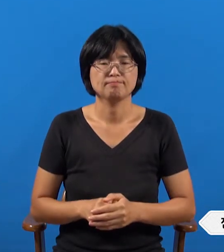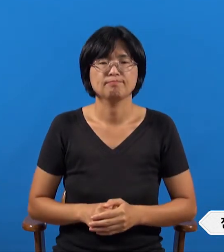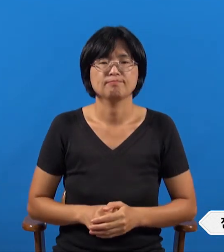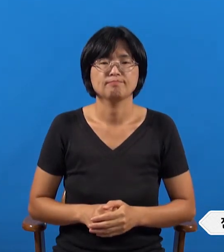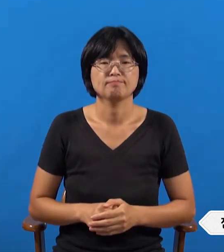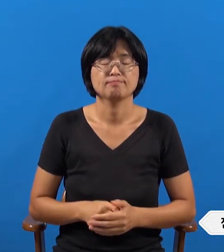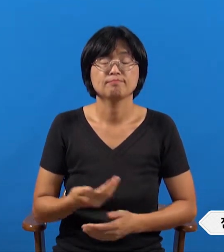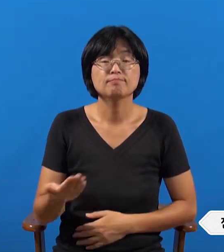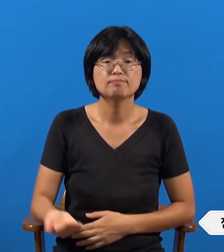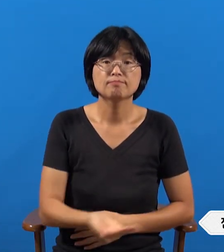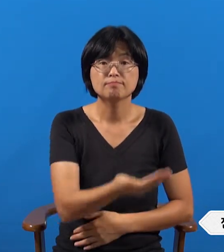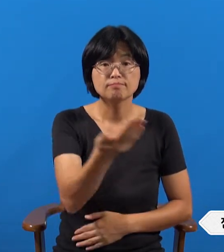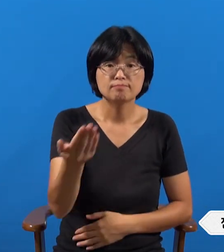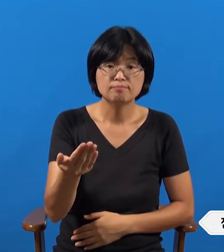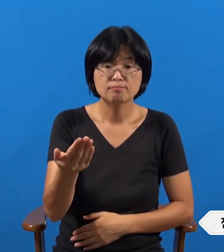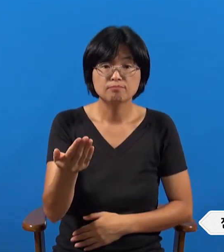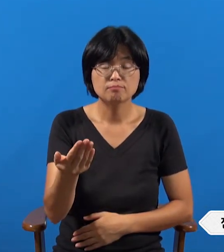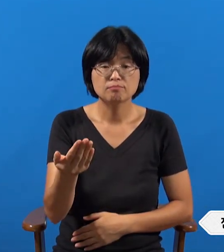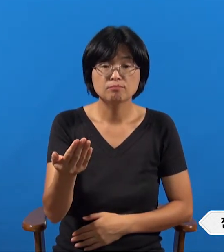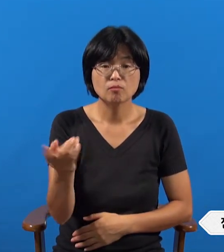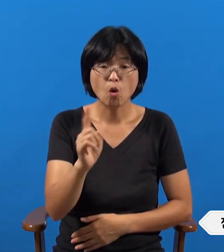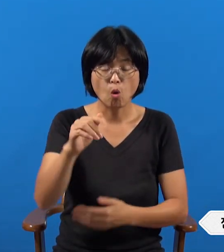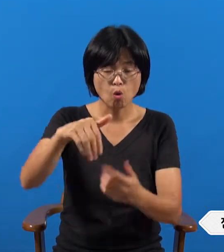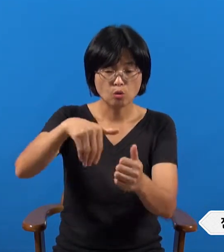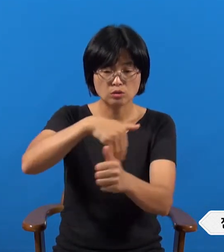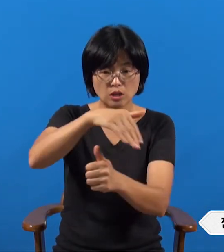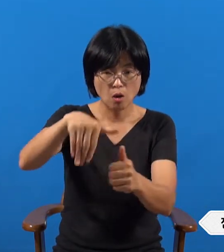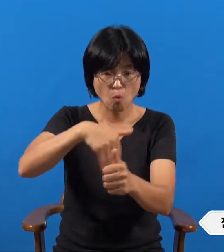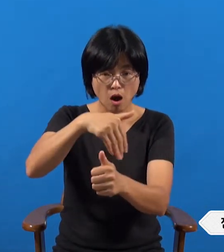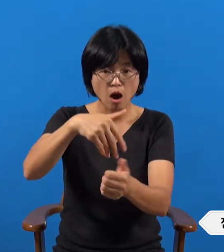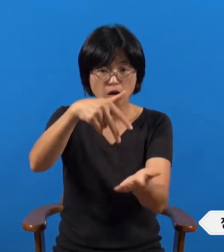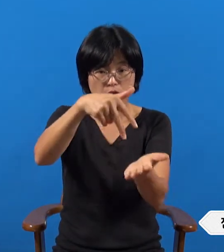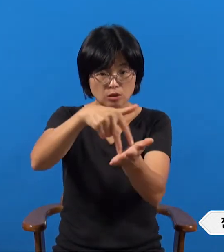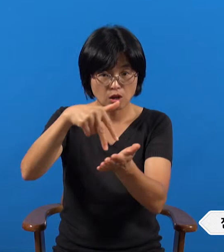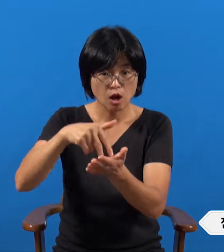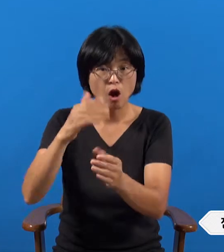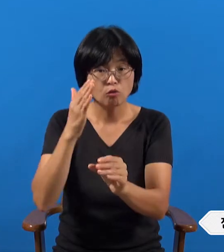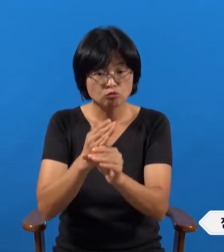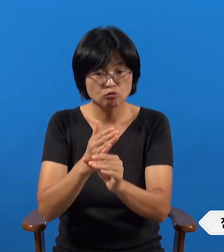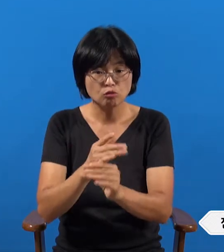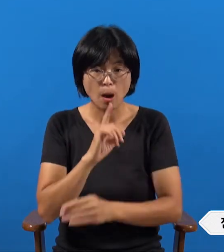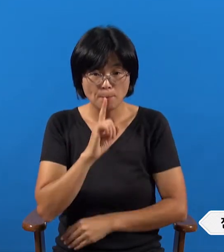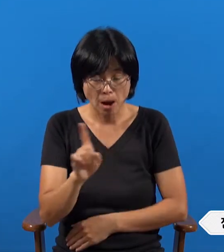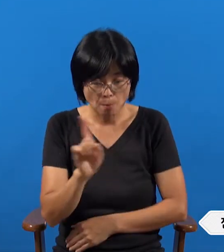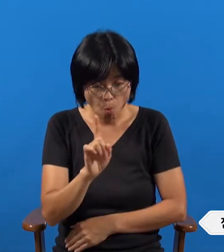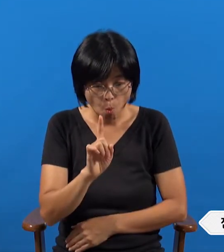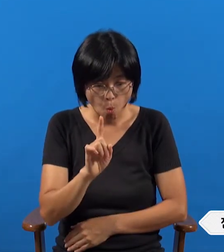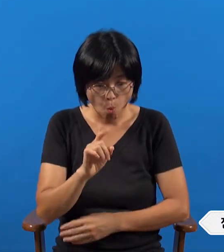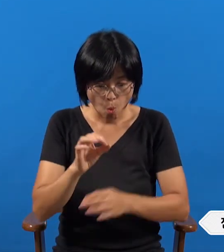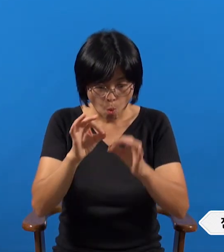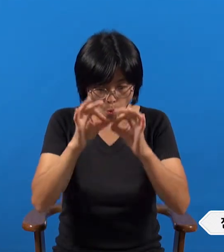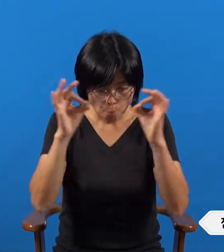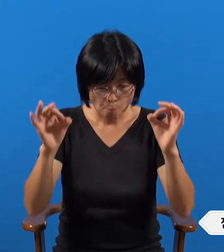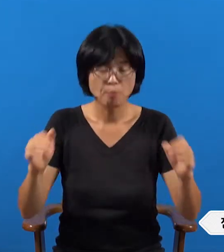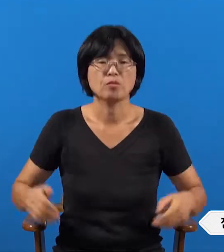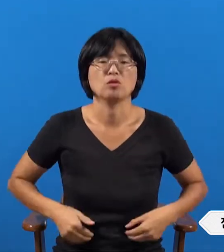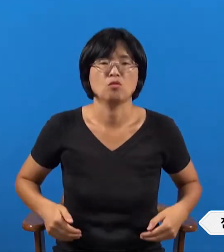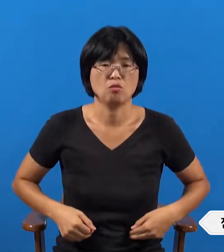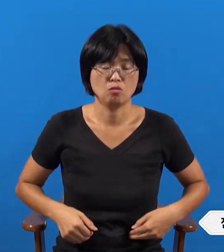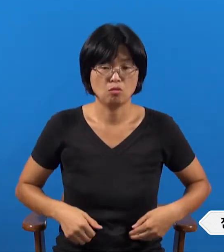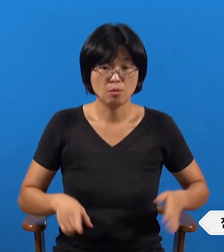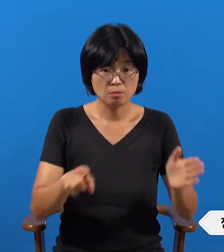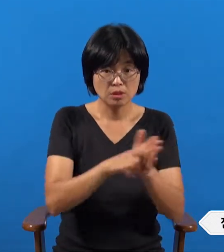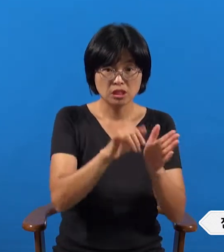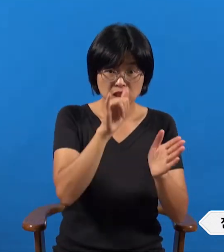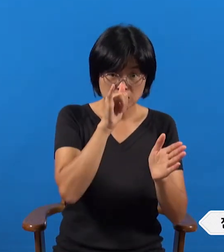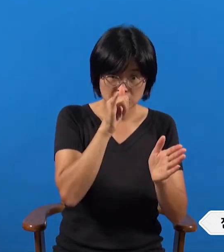성경은 설명합니다. 사랑하는 여러분, 우리가 어떤 상황 가운데 어떤 말을 하고 있습니까? 믿음을 가지고